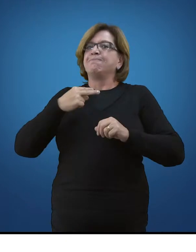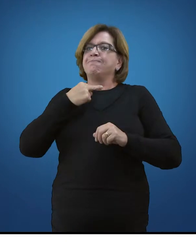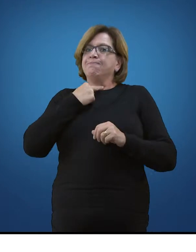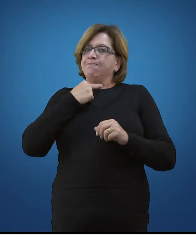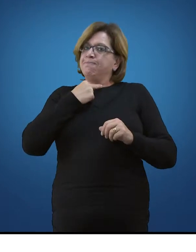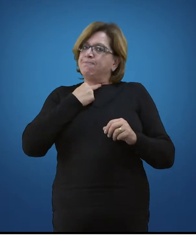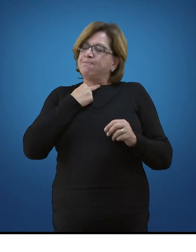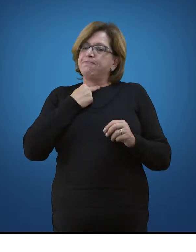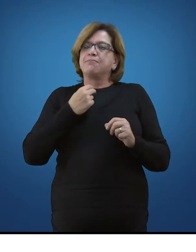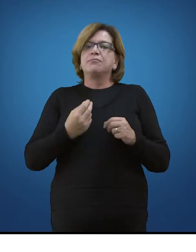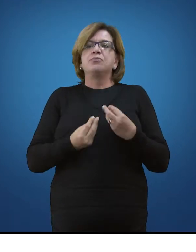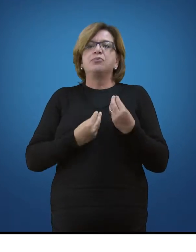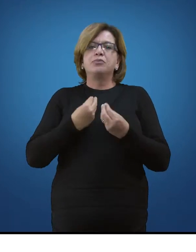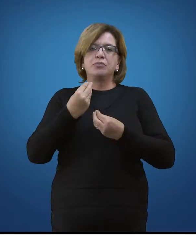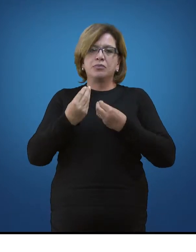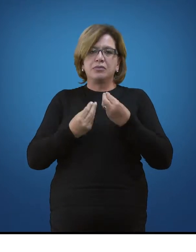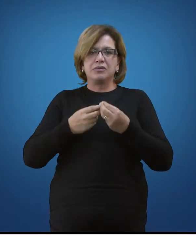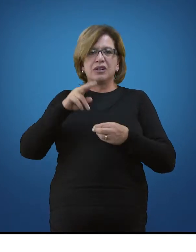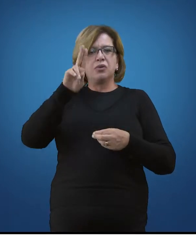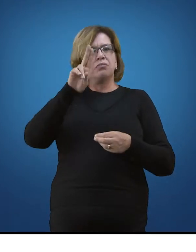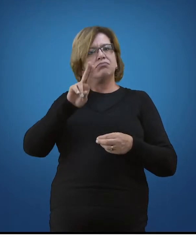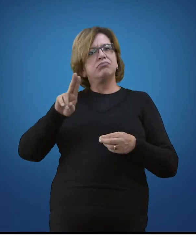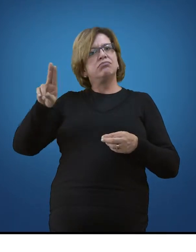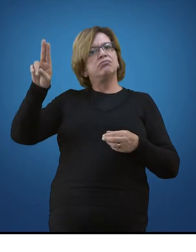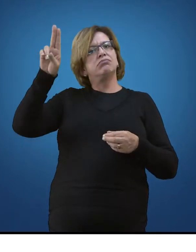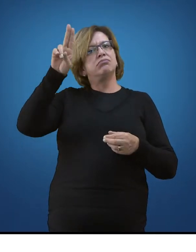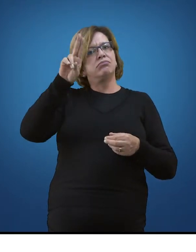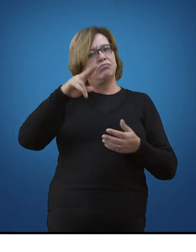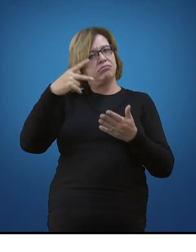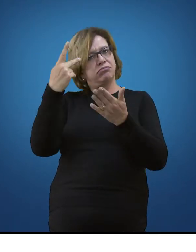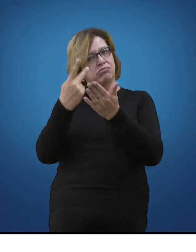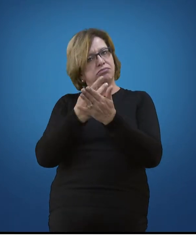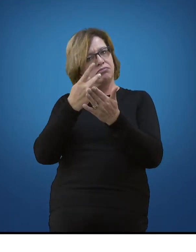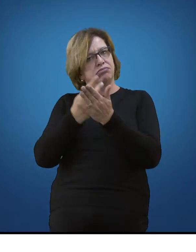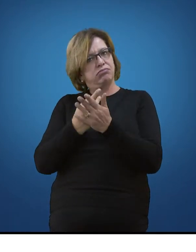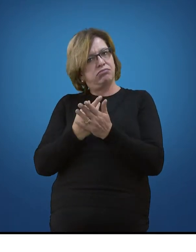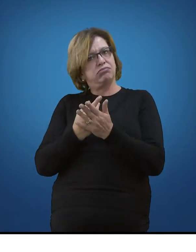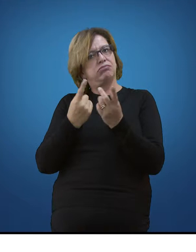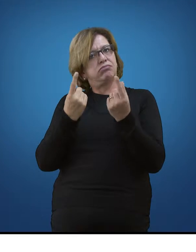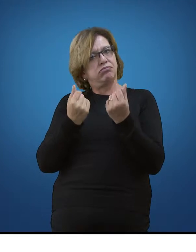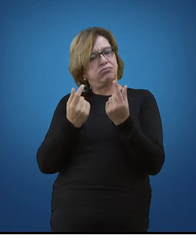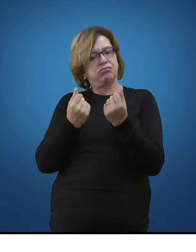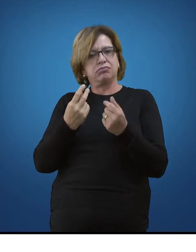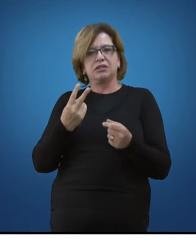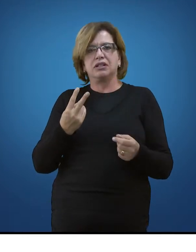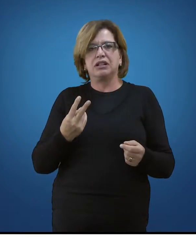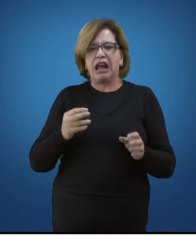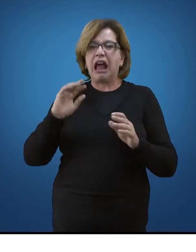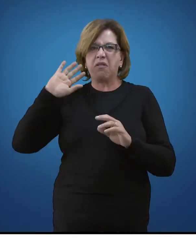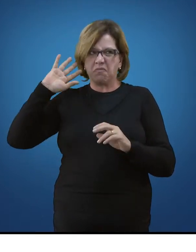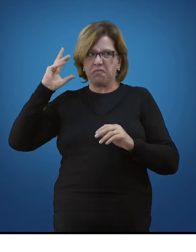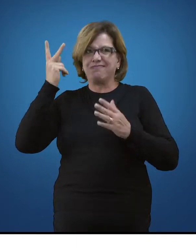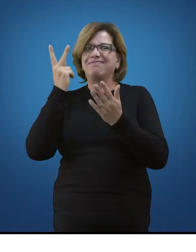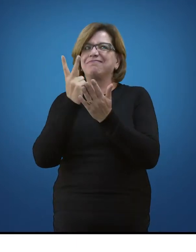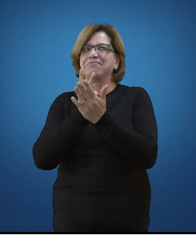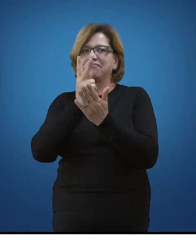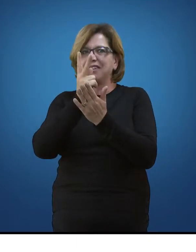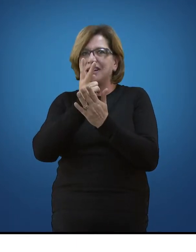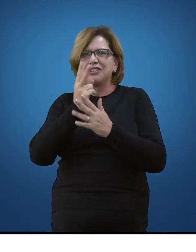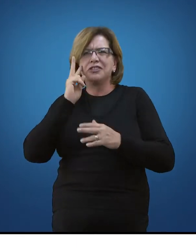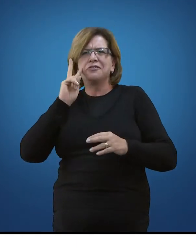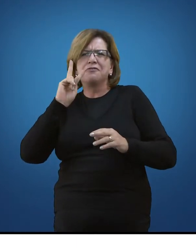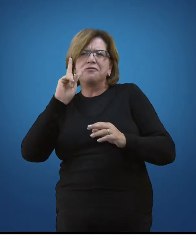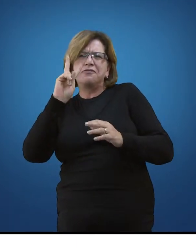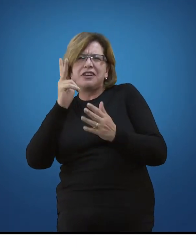recurso. Essa utilização indevida é muito comum. Não é incomum nós vermos